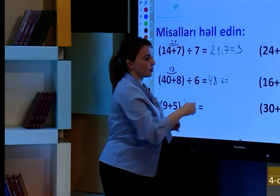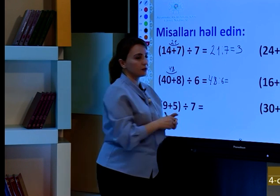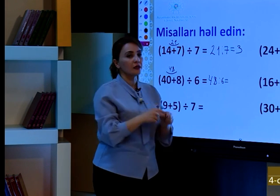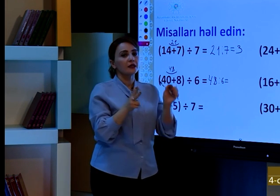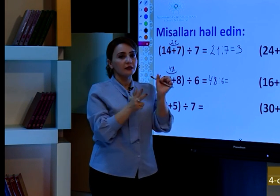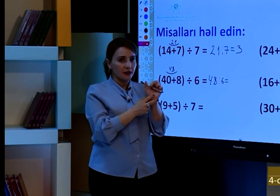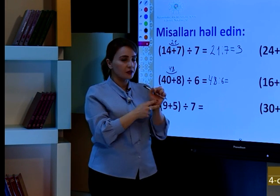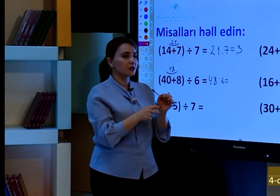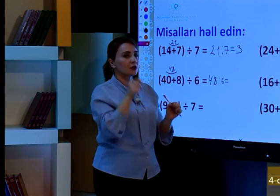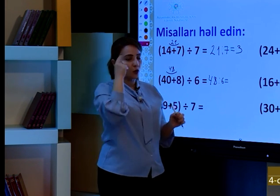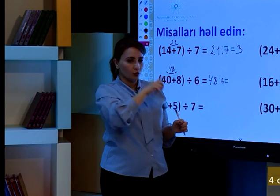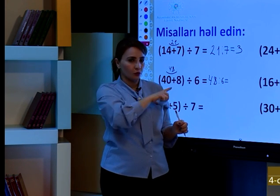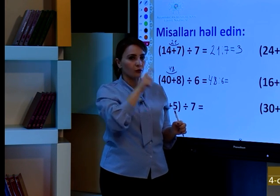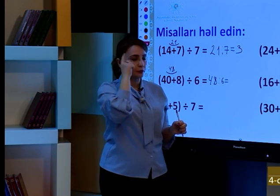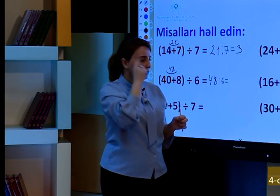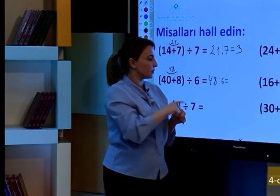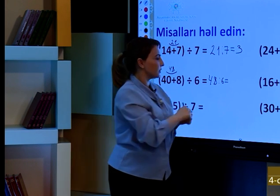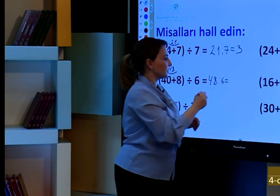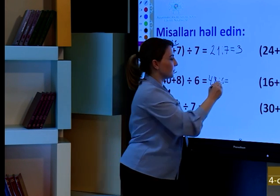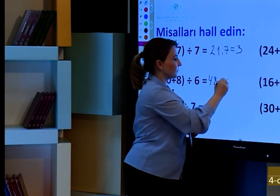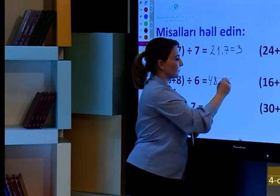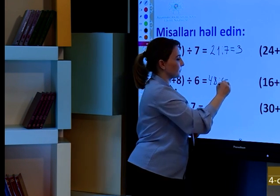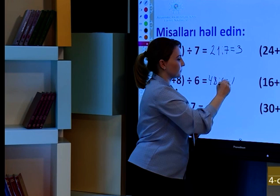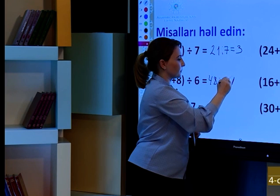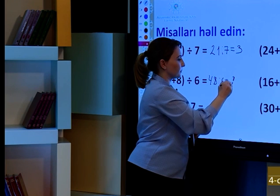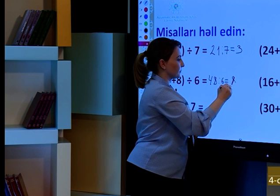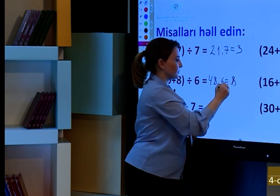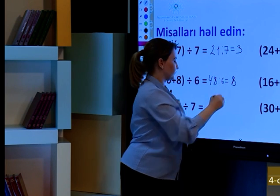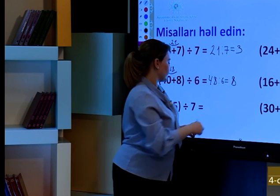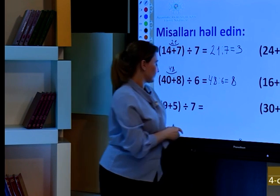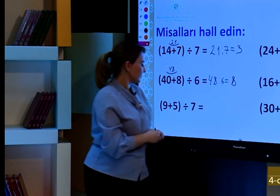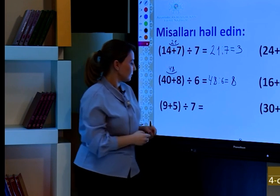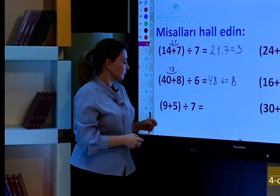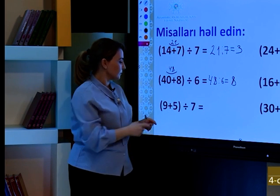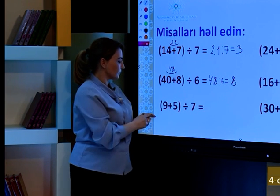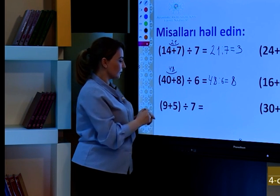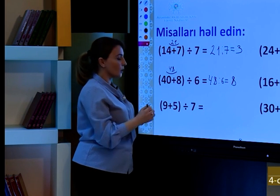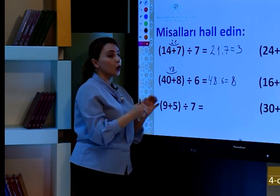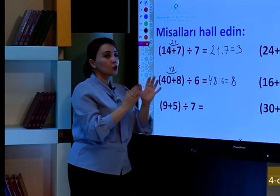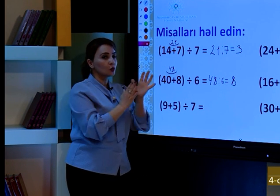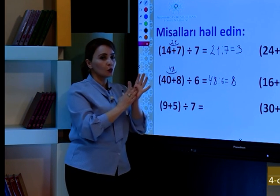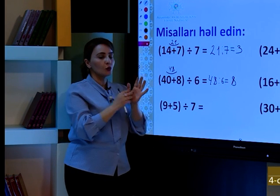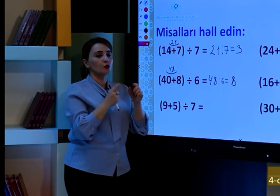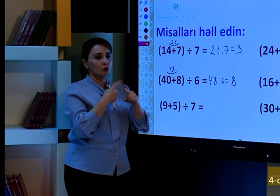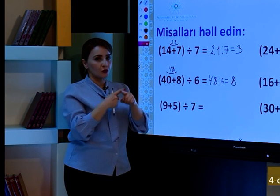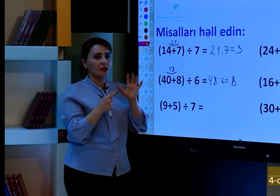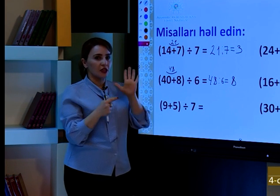Bərabərdir 8 olduğunu bilirik. 9 üstəgəl